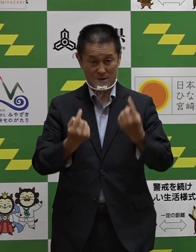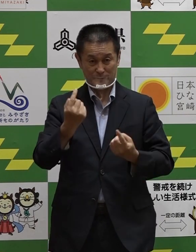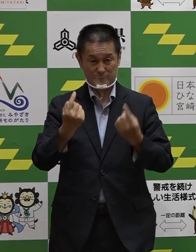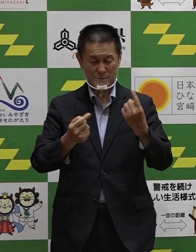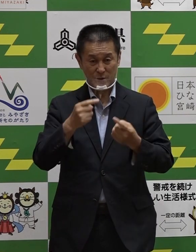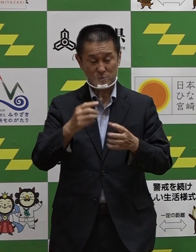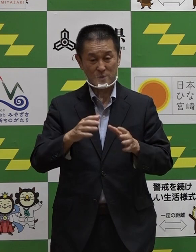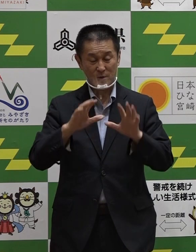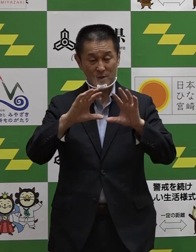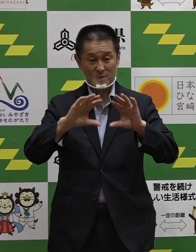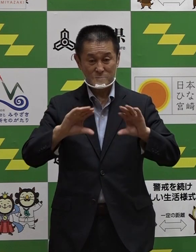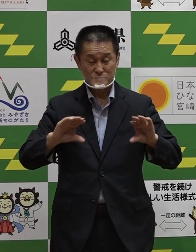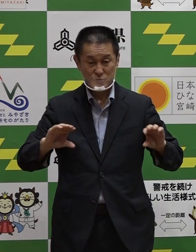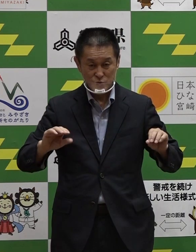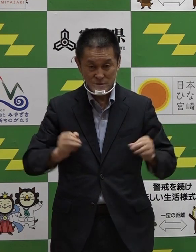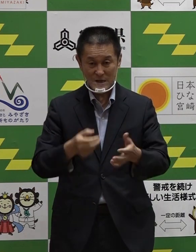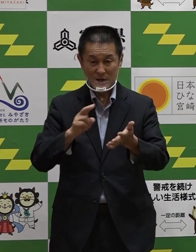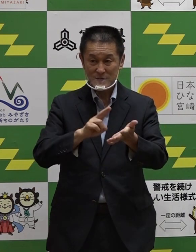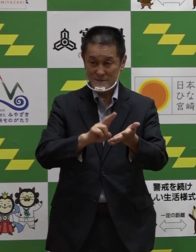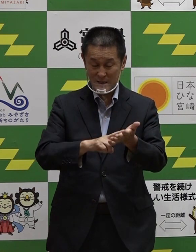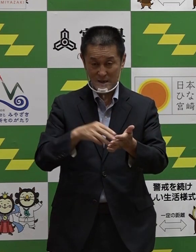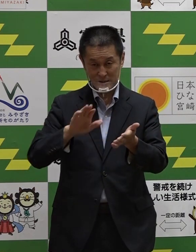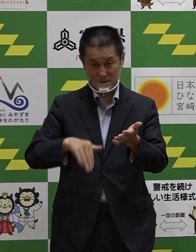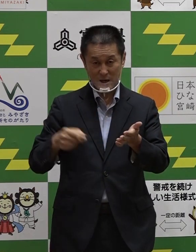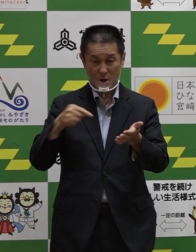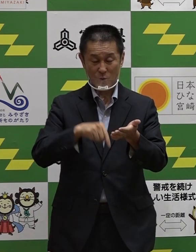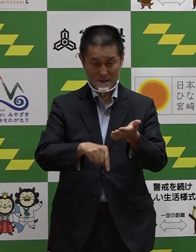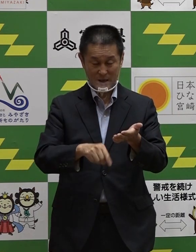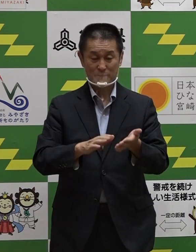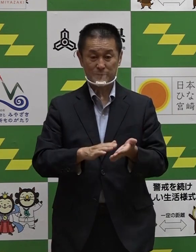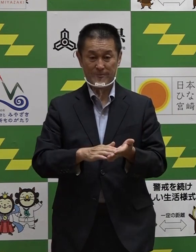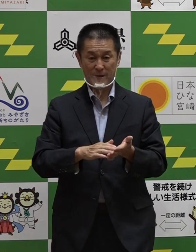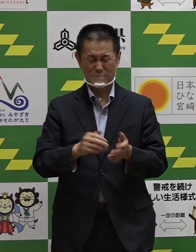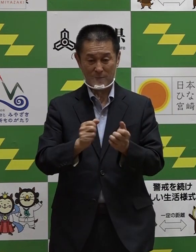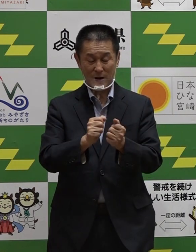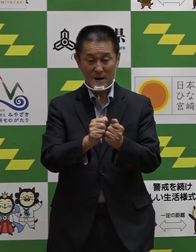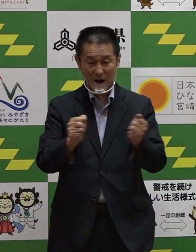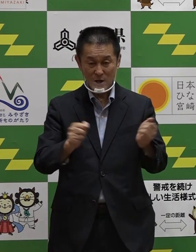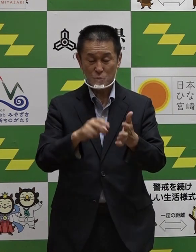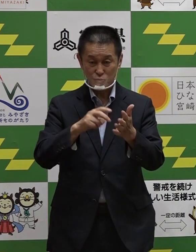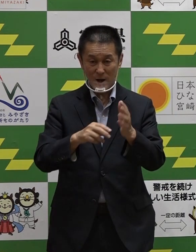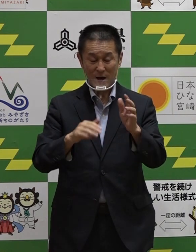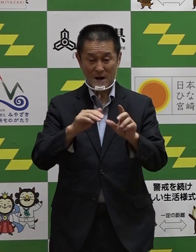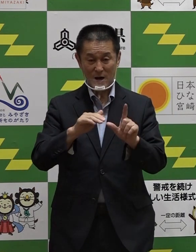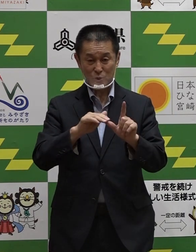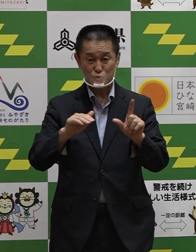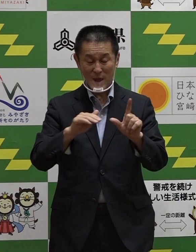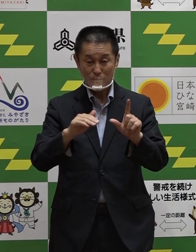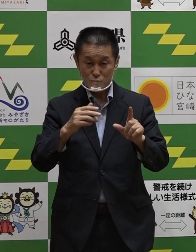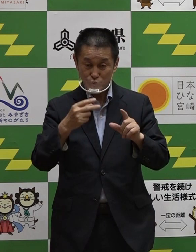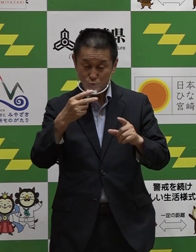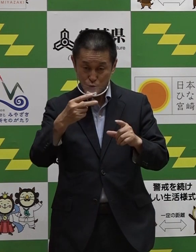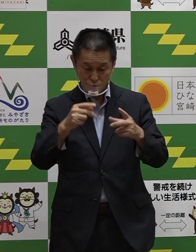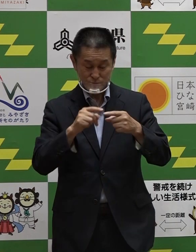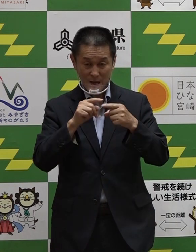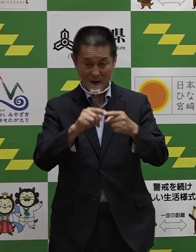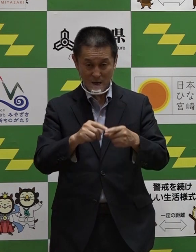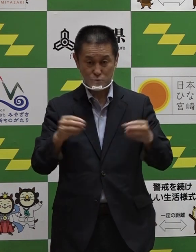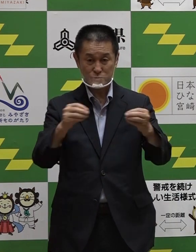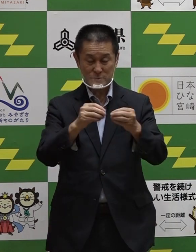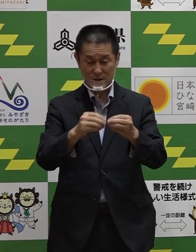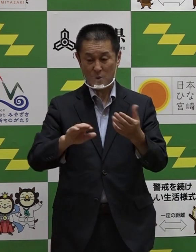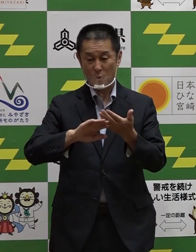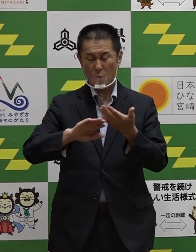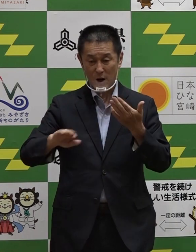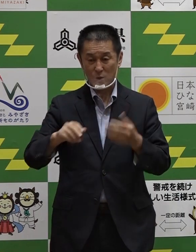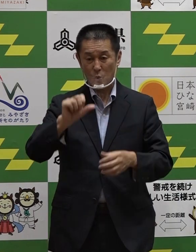も勘案をして、まあ、指定をするわけであります。まあ、解除のタイミングはたまたまこのステップ2に19日に入るということ で他の